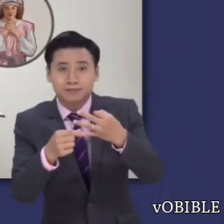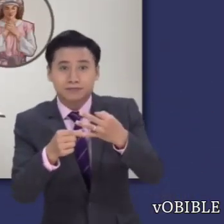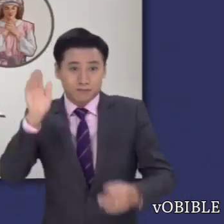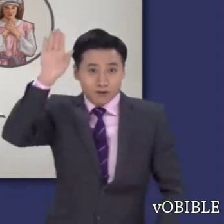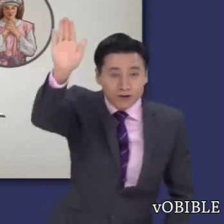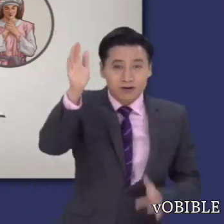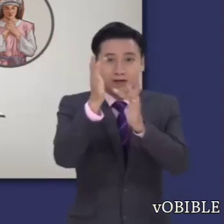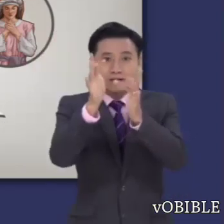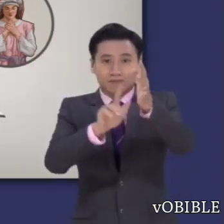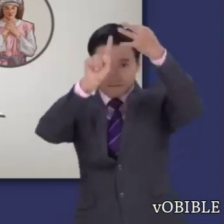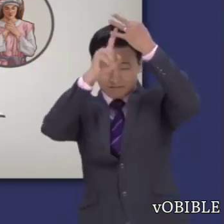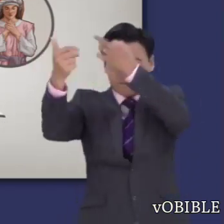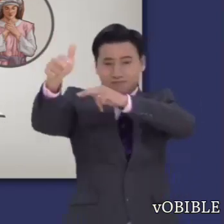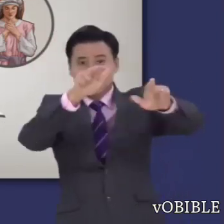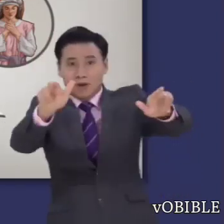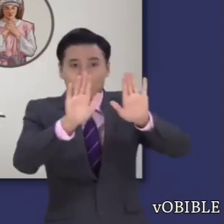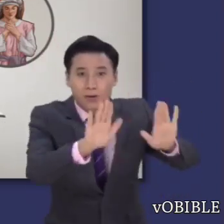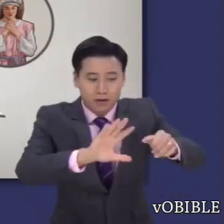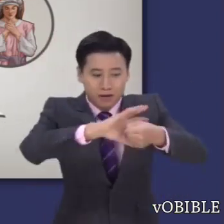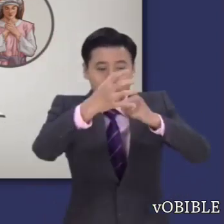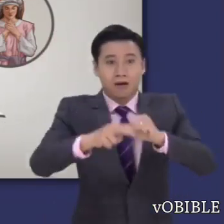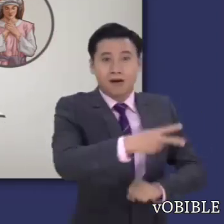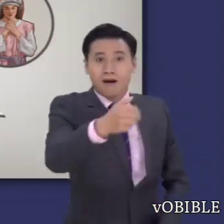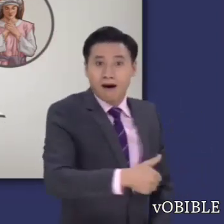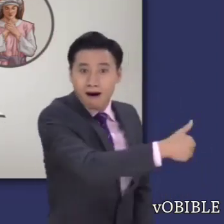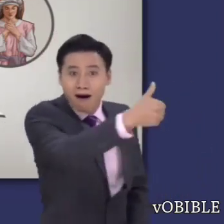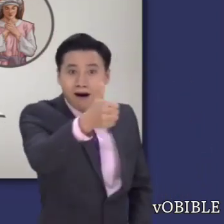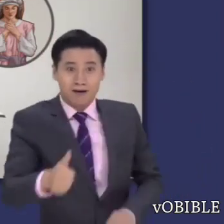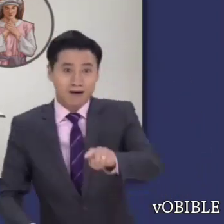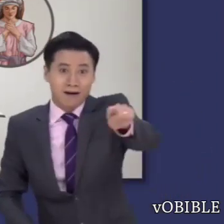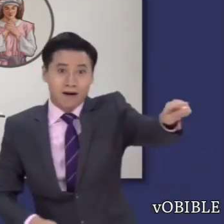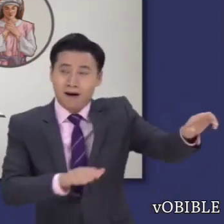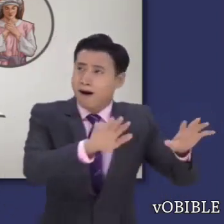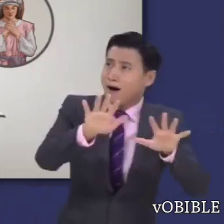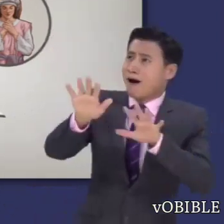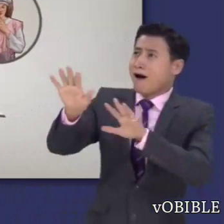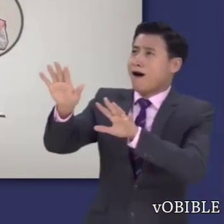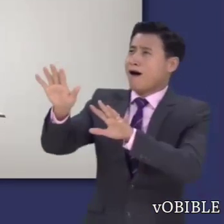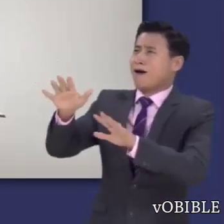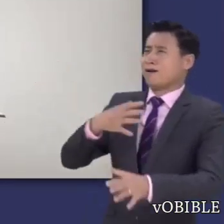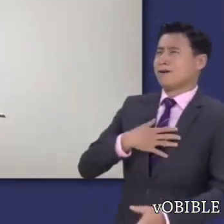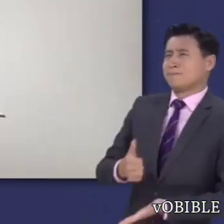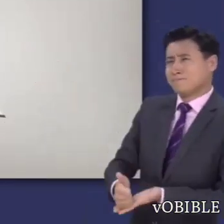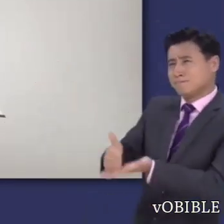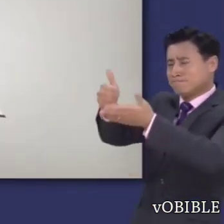王国，而这个王国会统治新地，一个由敬畏上帝的人组成的人类社会。